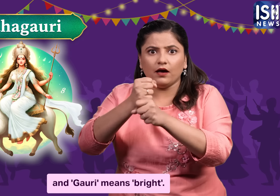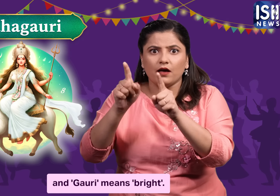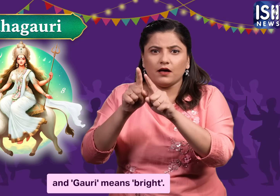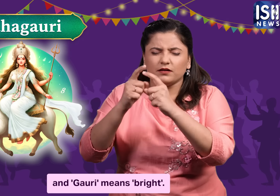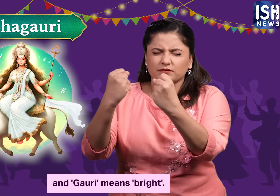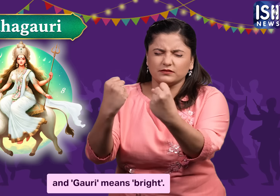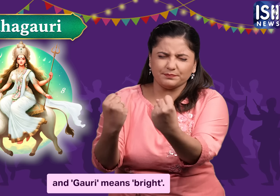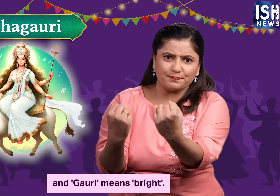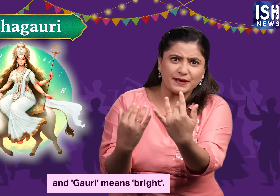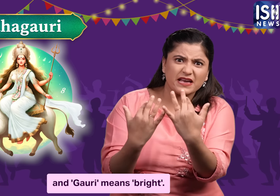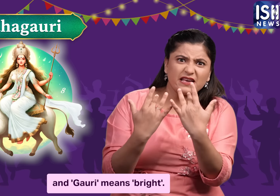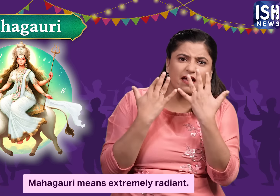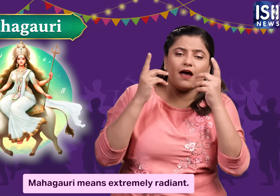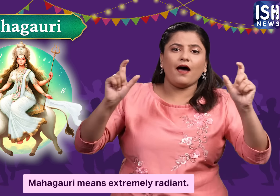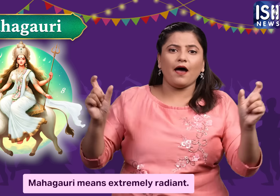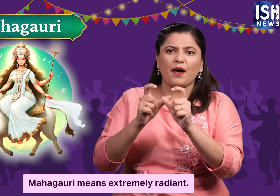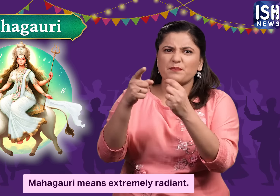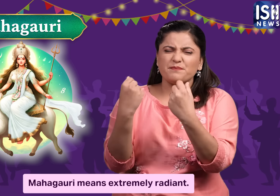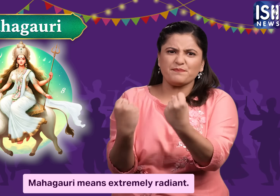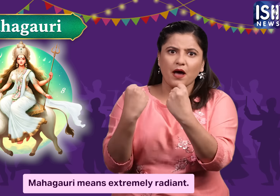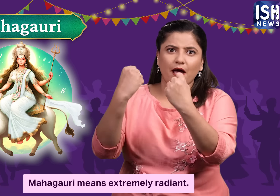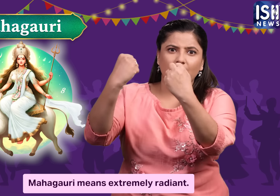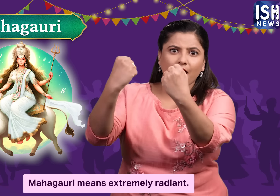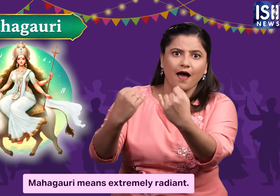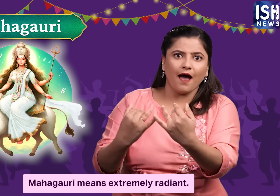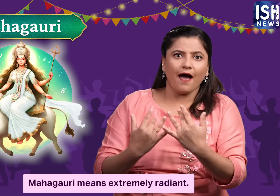उज्जवल। महागौरी का अर्थ है अत्यंत तेजस्वी।